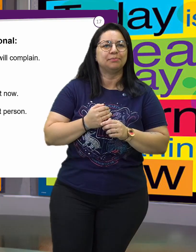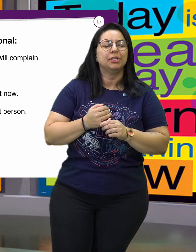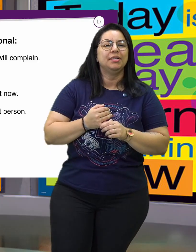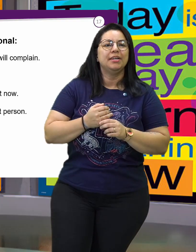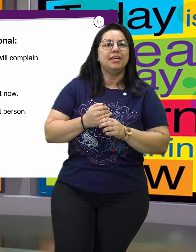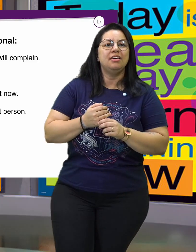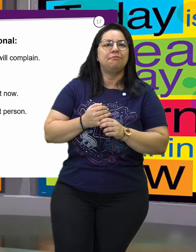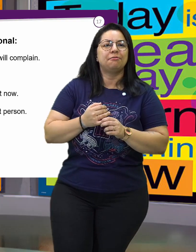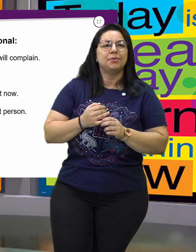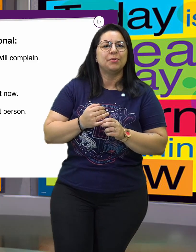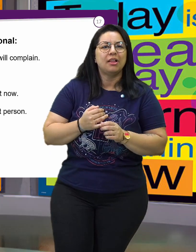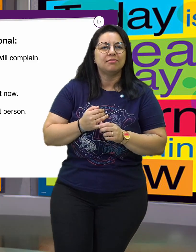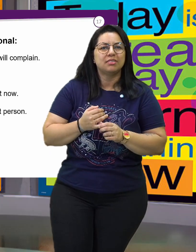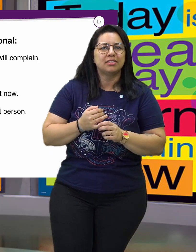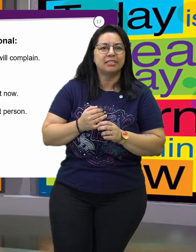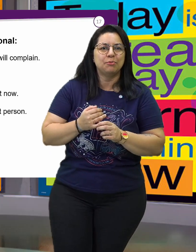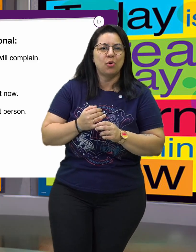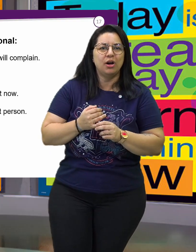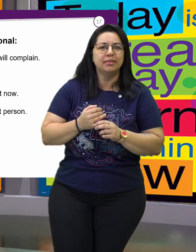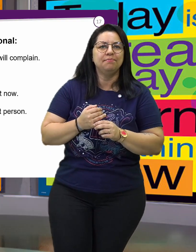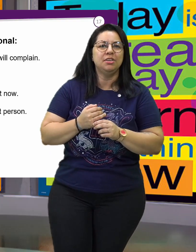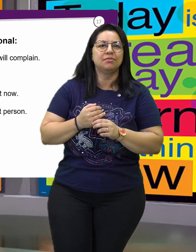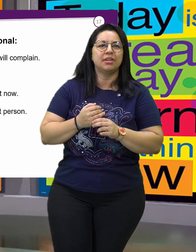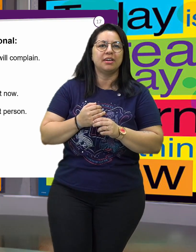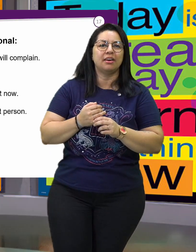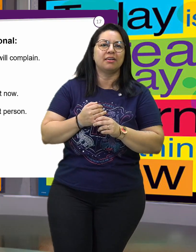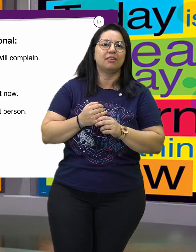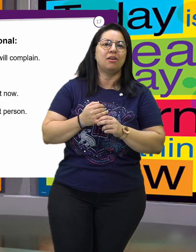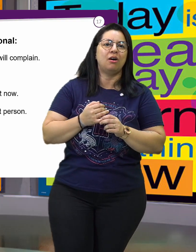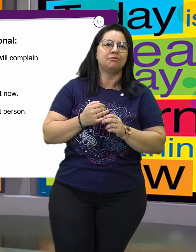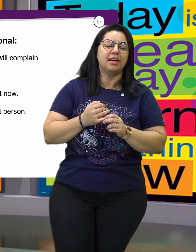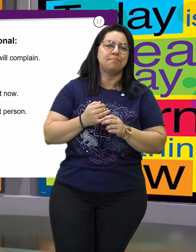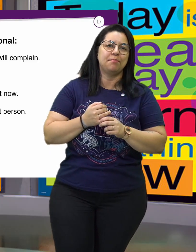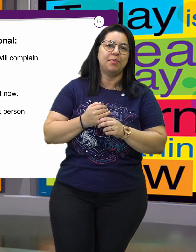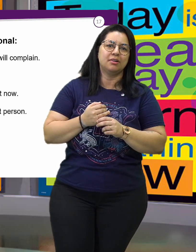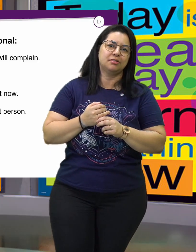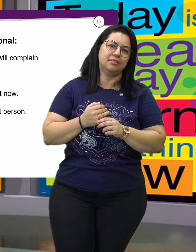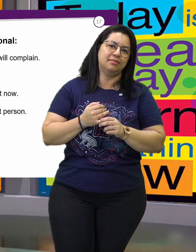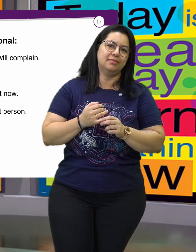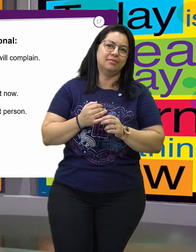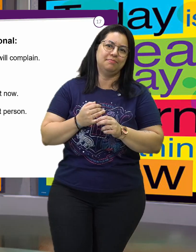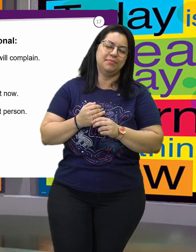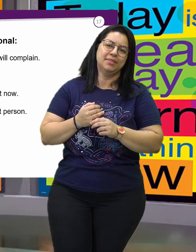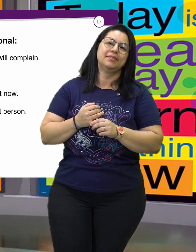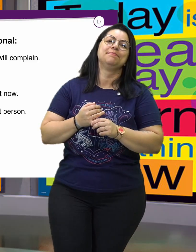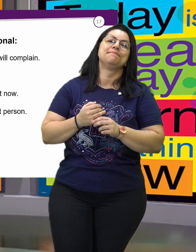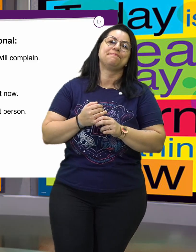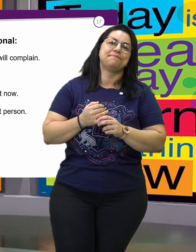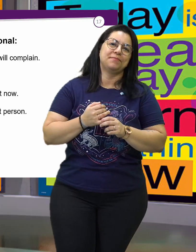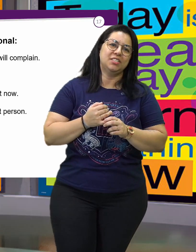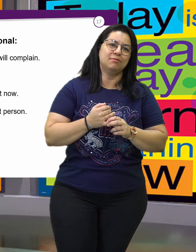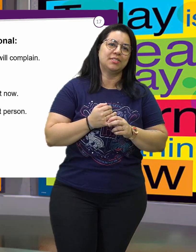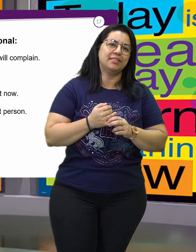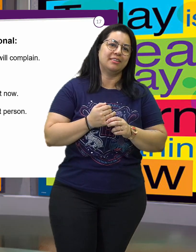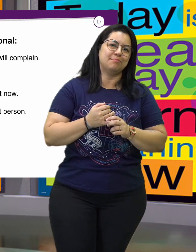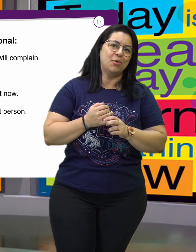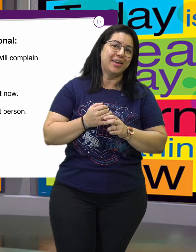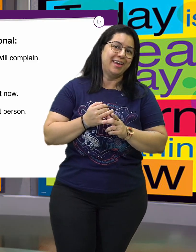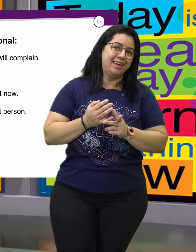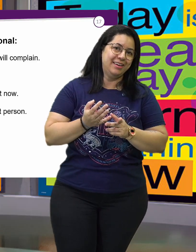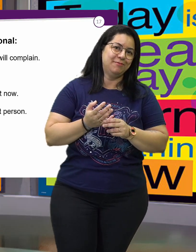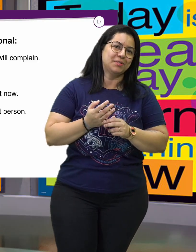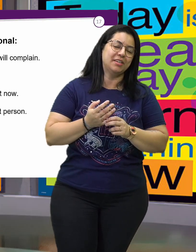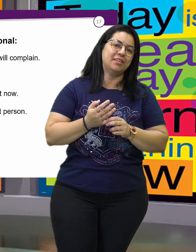fonte. If you love someone, you take care of that person. Ou seja, se você